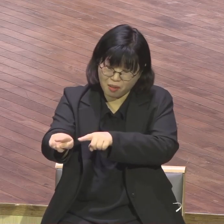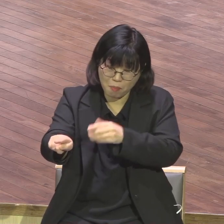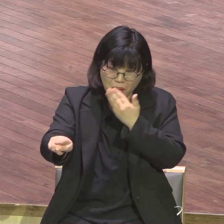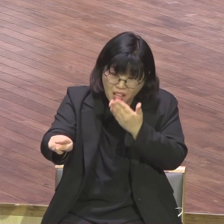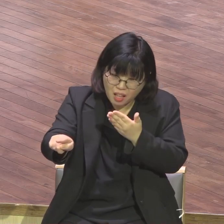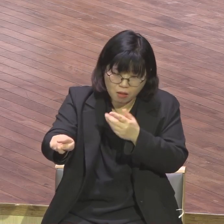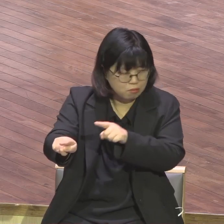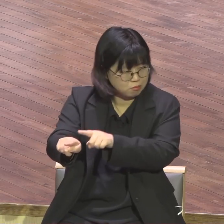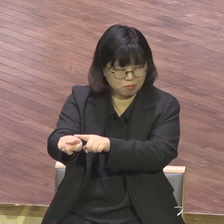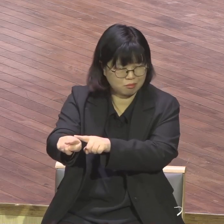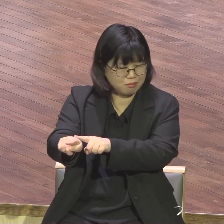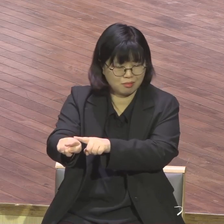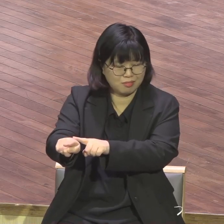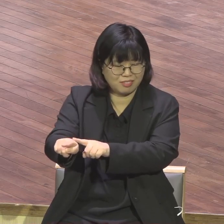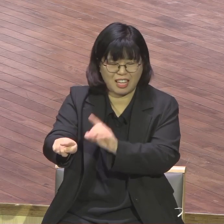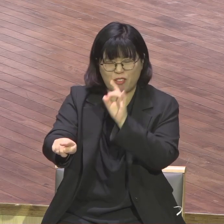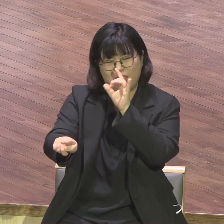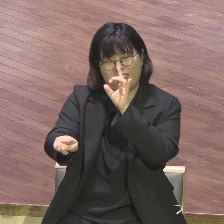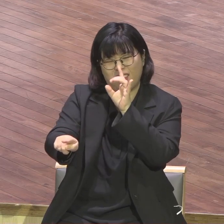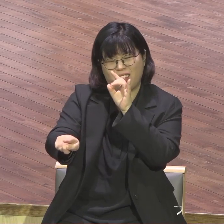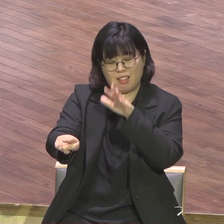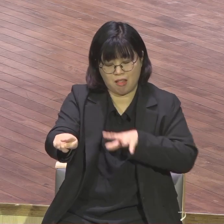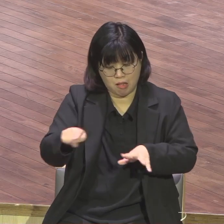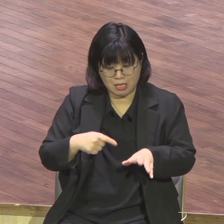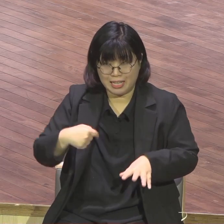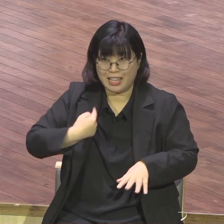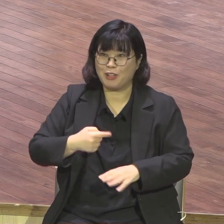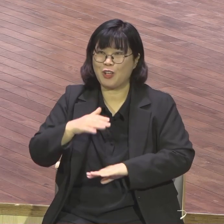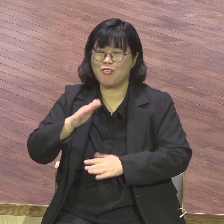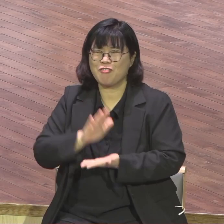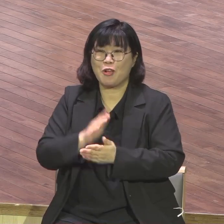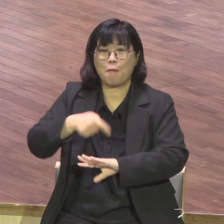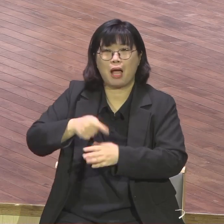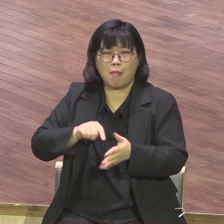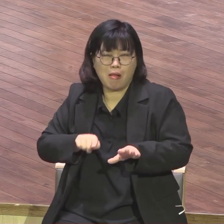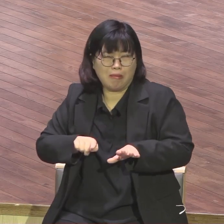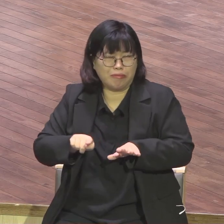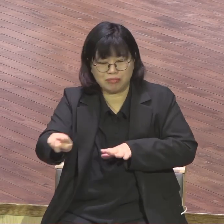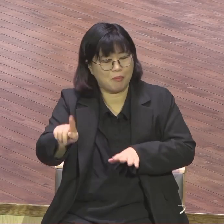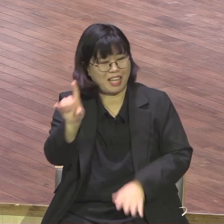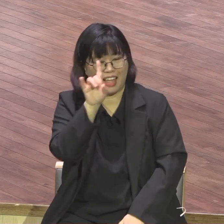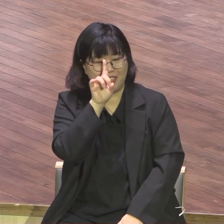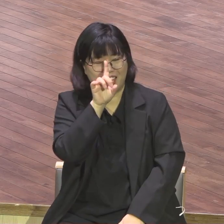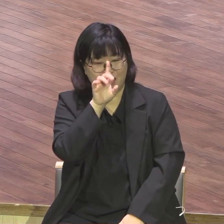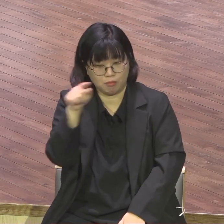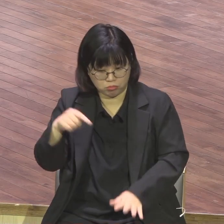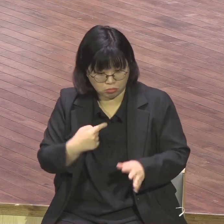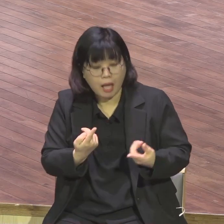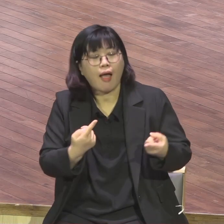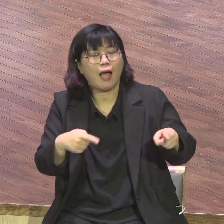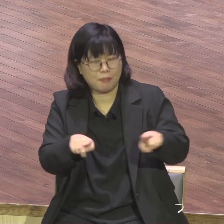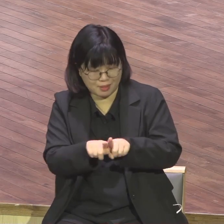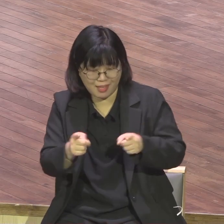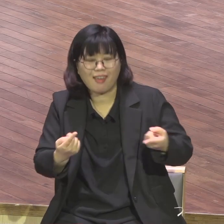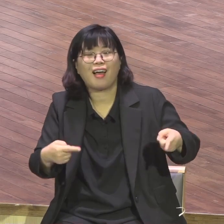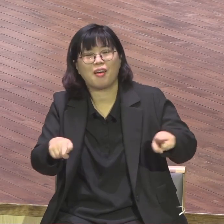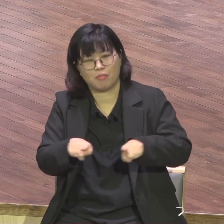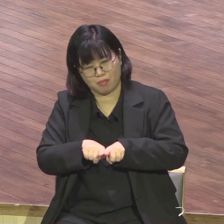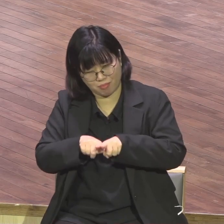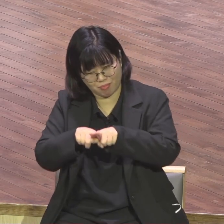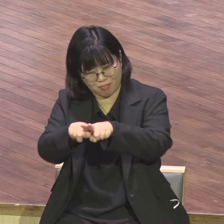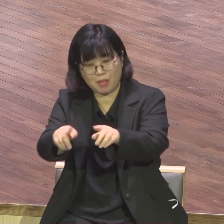EQ는 사회적 머리입니다. 이 관계 이 관계가 잘 돼야 이 사업도 성공하고 세상에 나가서도 외롭지